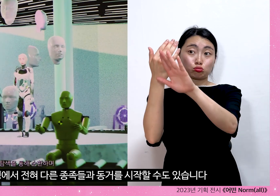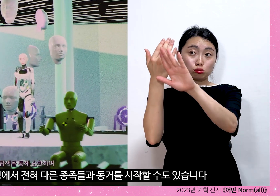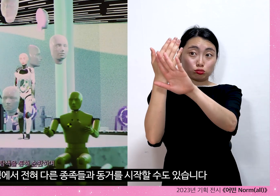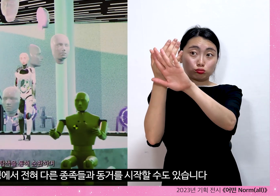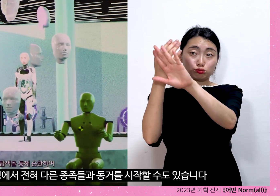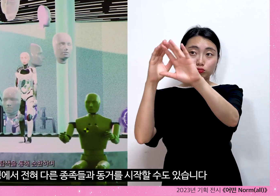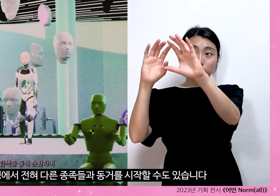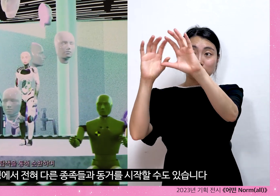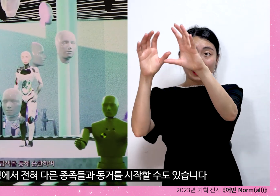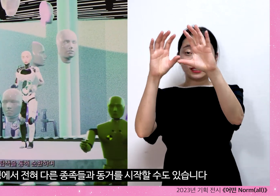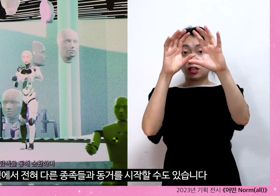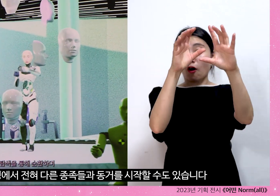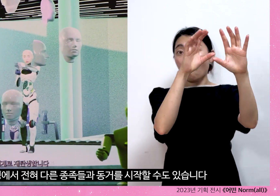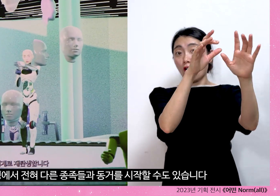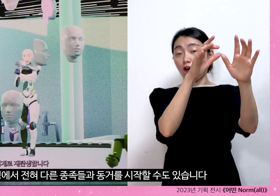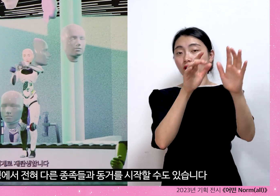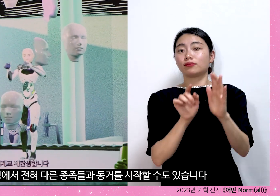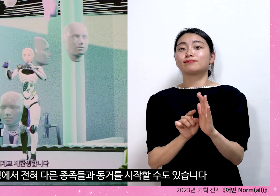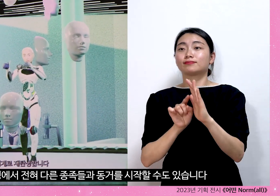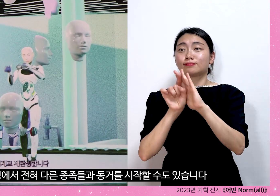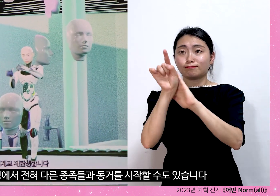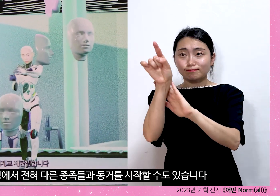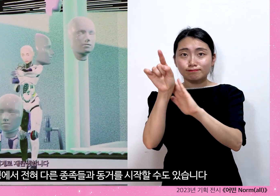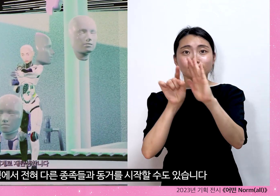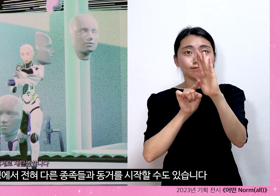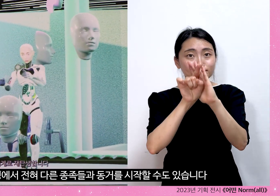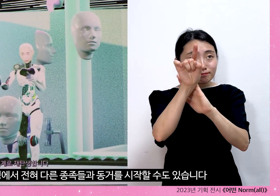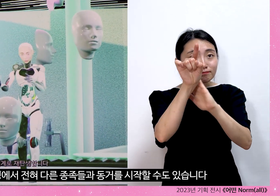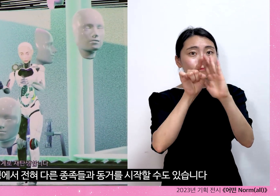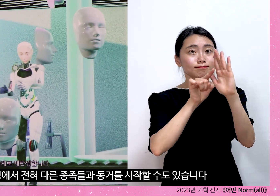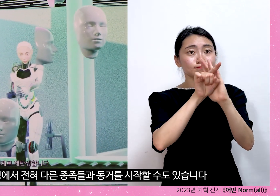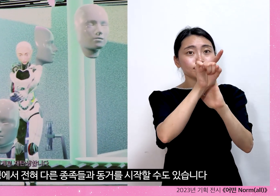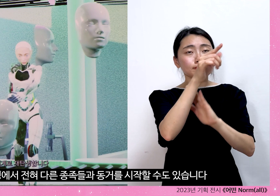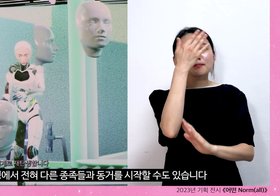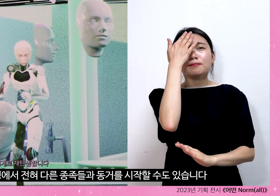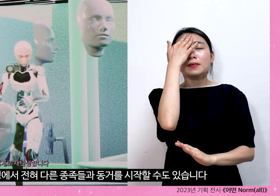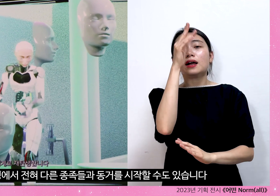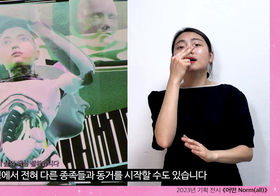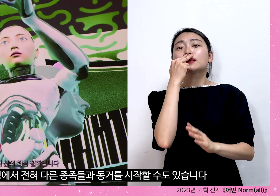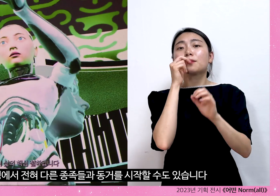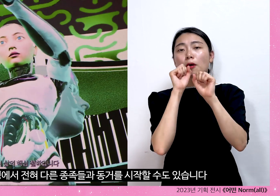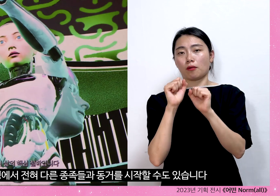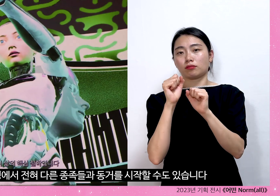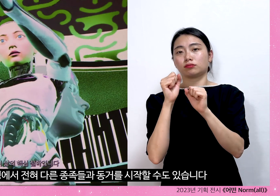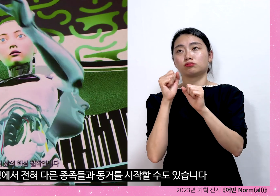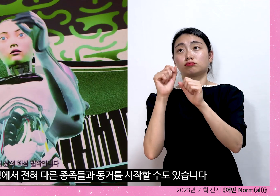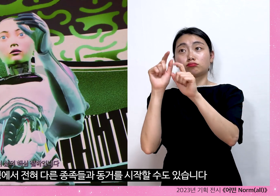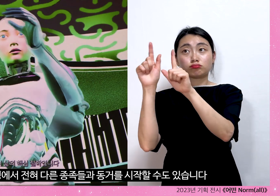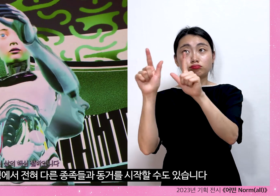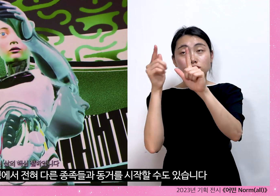다른 행성에서 전혀 다른 종족들과 동거를 시작할 수도 있습니다.